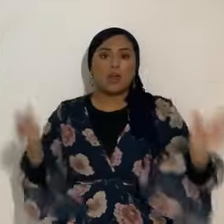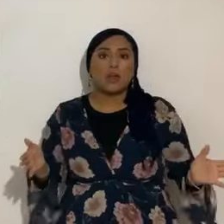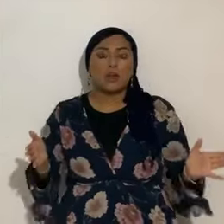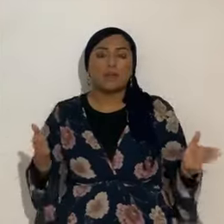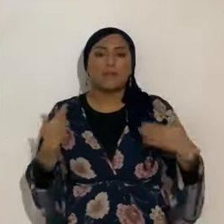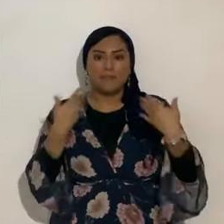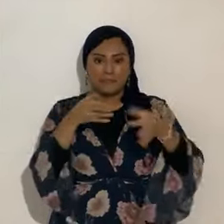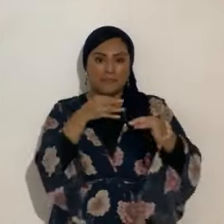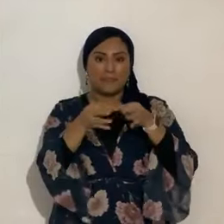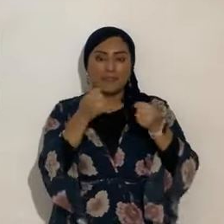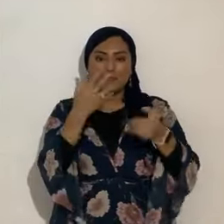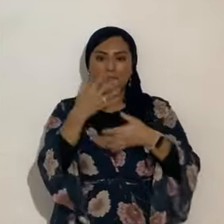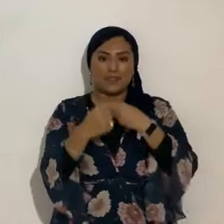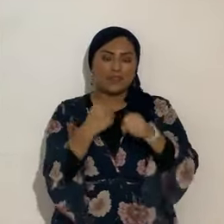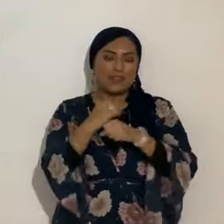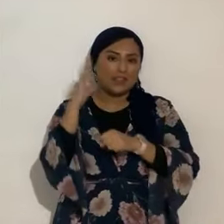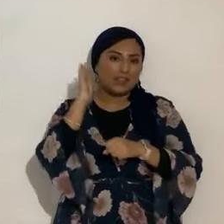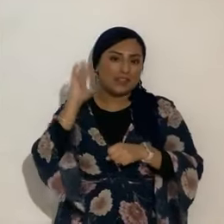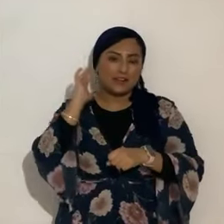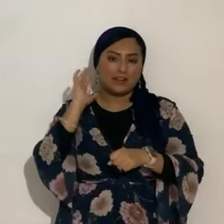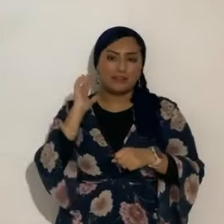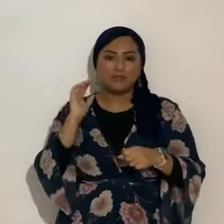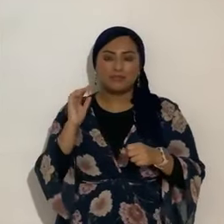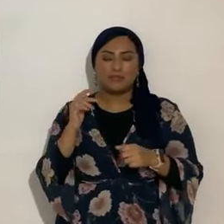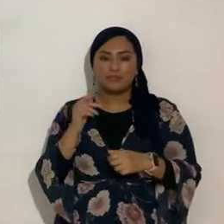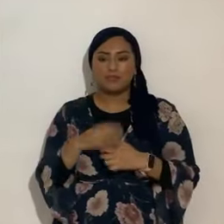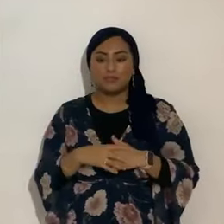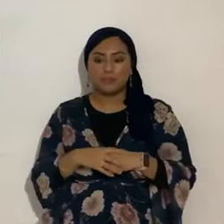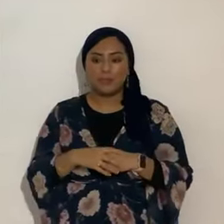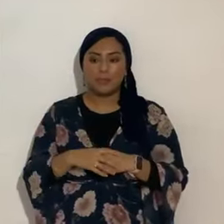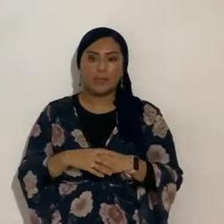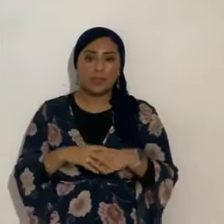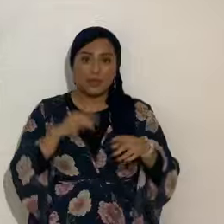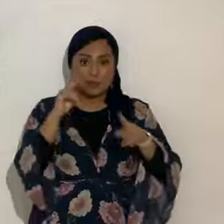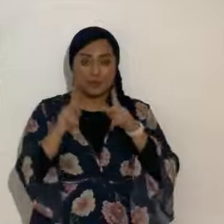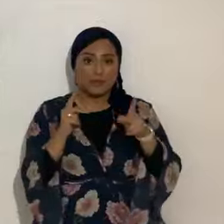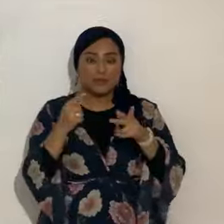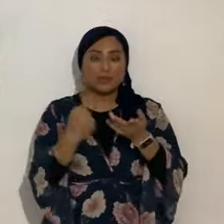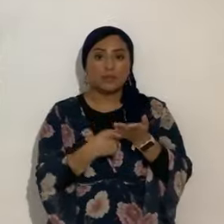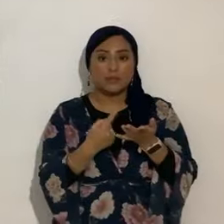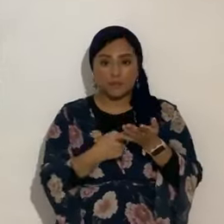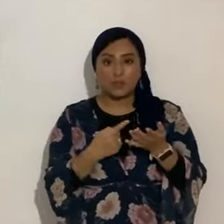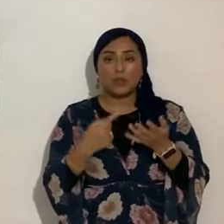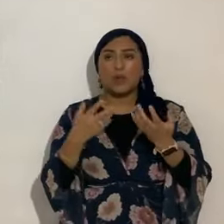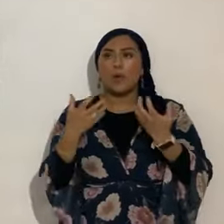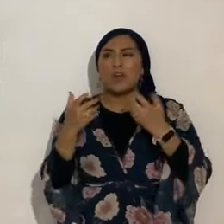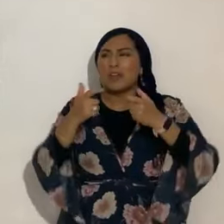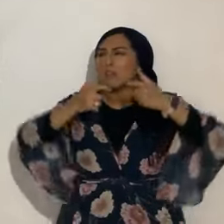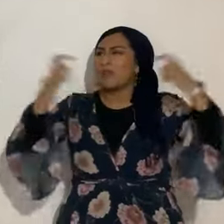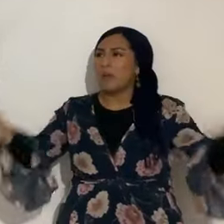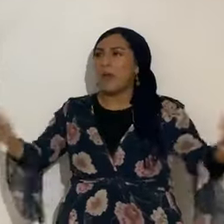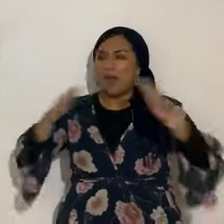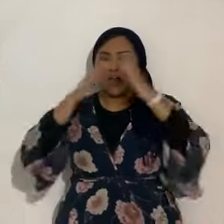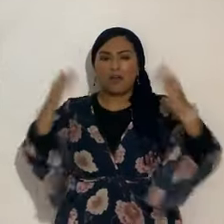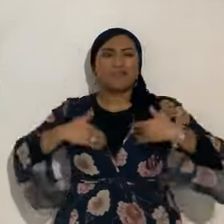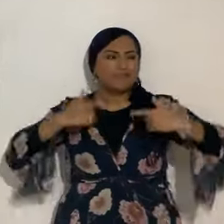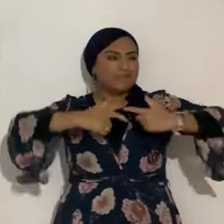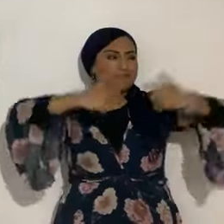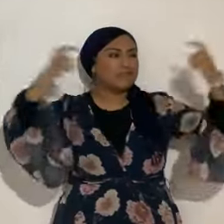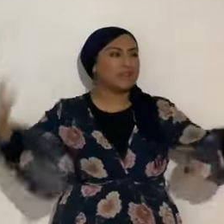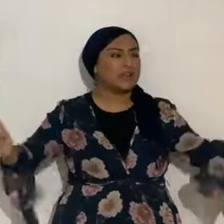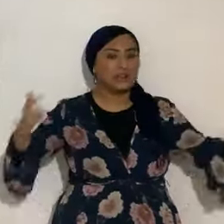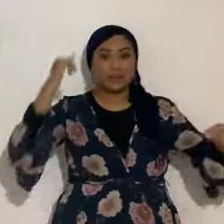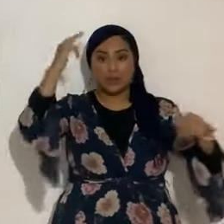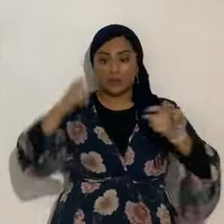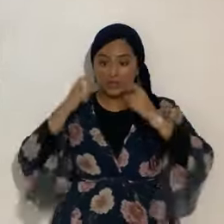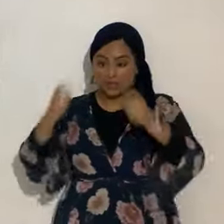ya lo ministré hace muchos años en un audio, no recuerdo cuál. La gente a veces se la pasa pidiendo una casa grande, una casa grande. El